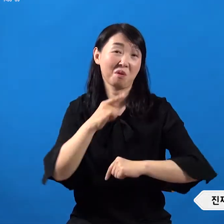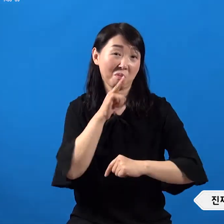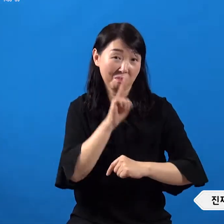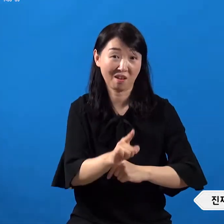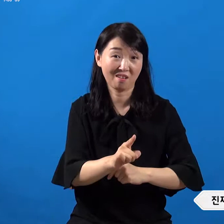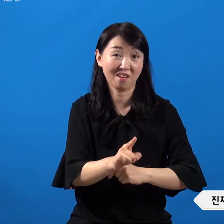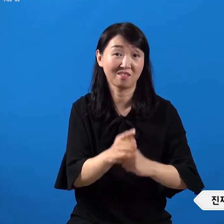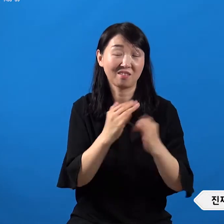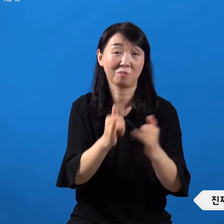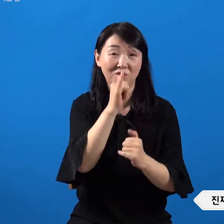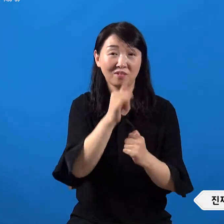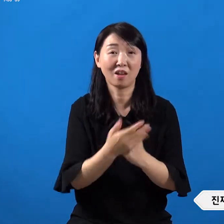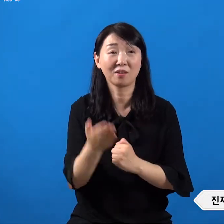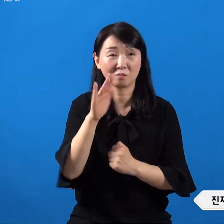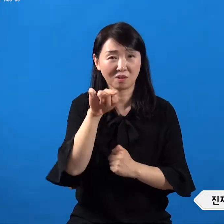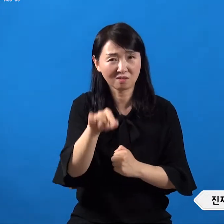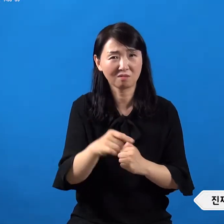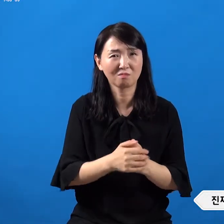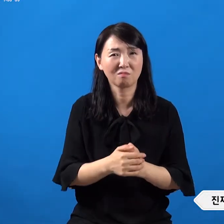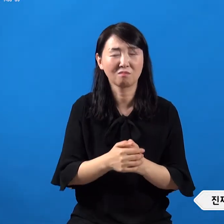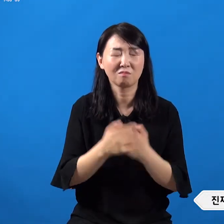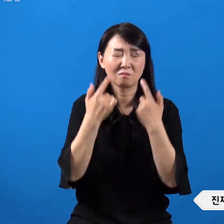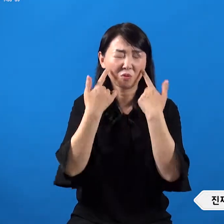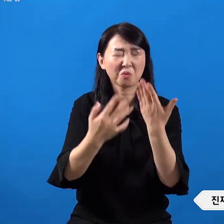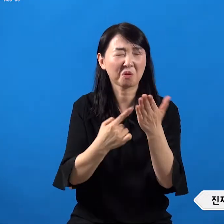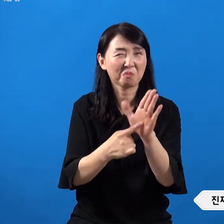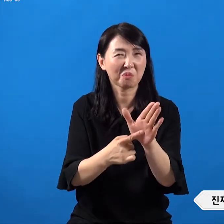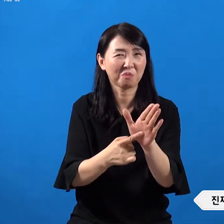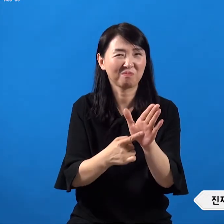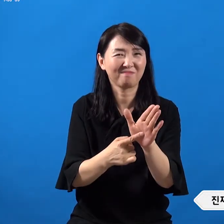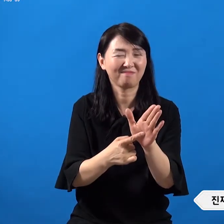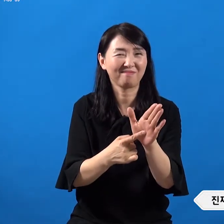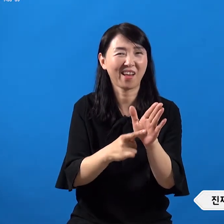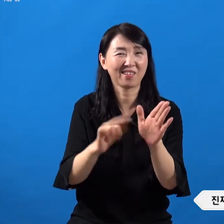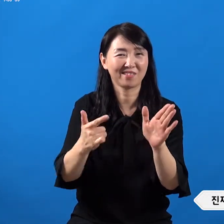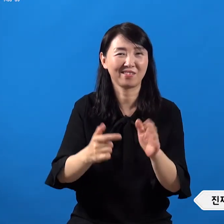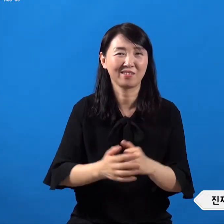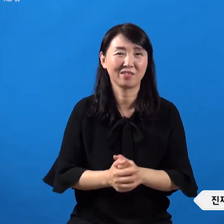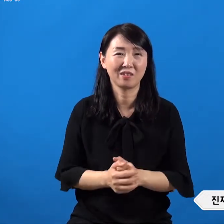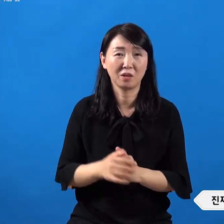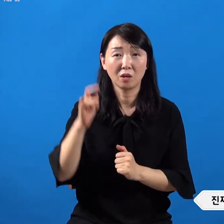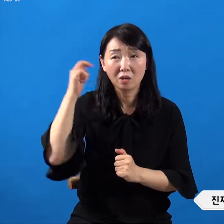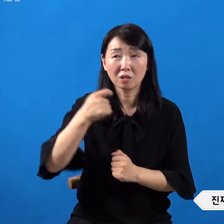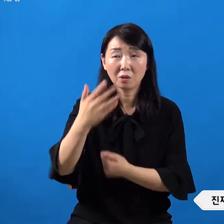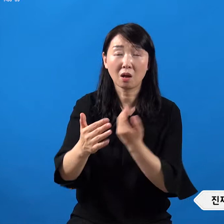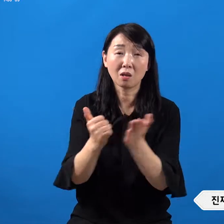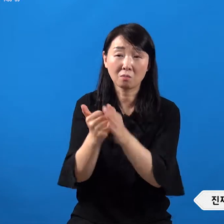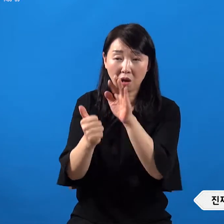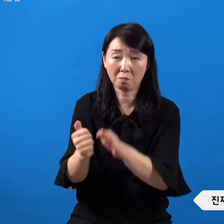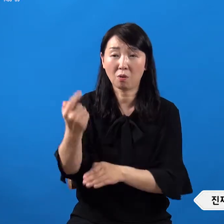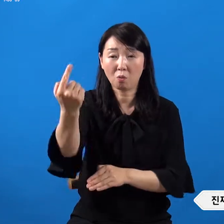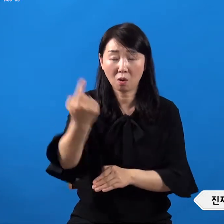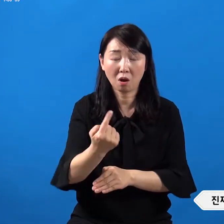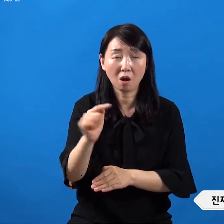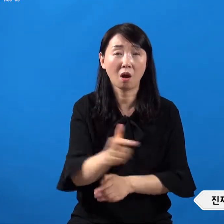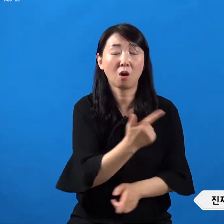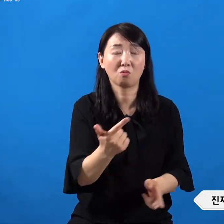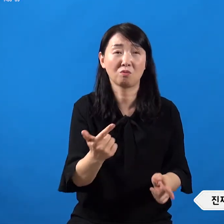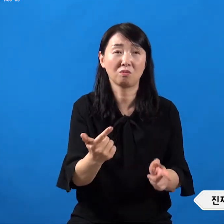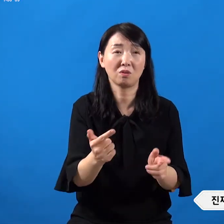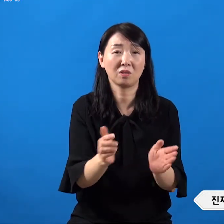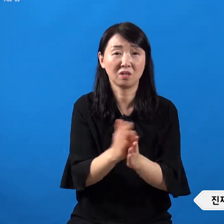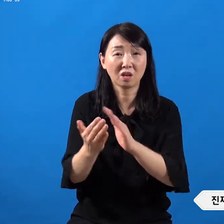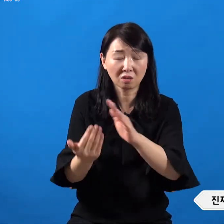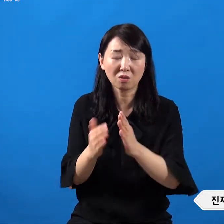분들도 있습니다. 그러나 그것은 정확한 표현은 아닐지 모릅니다. 새벽에 하나님 앞에 나와 그 하루를 시작하기